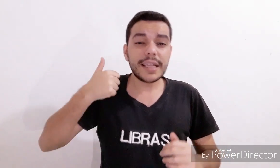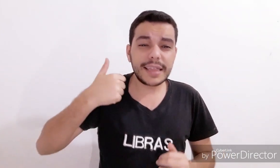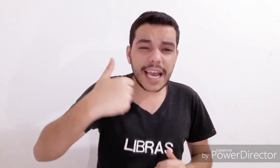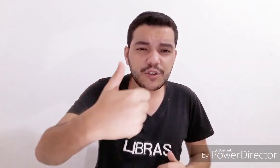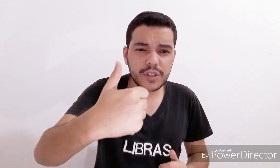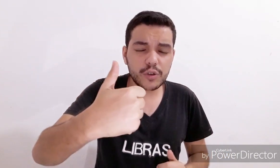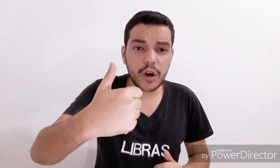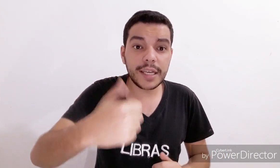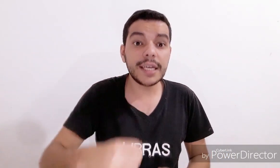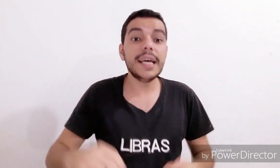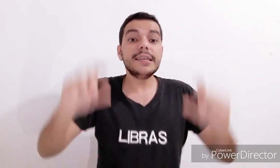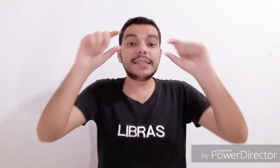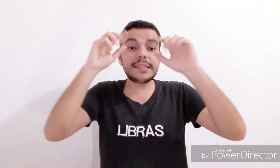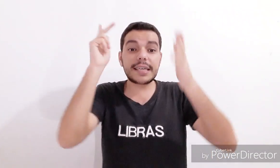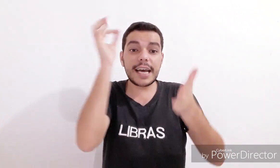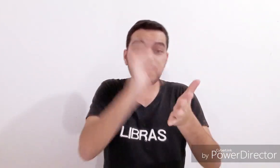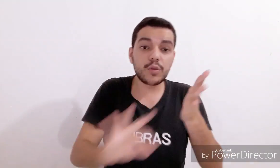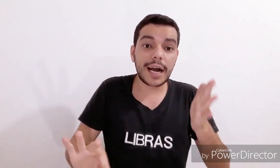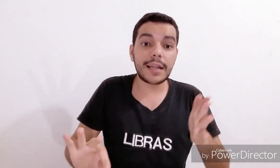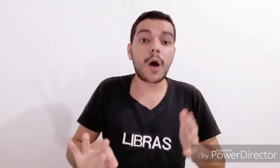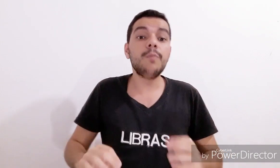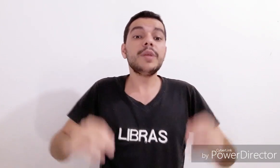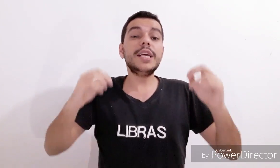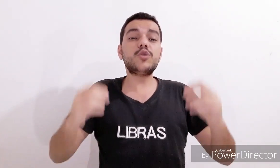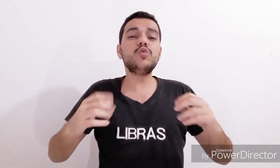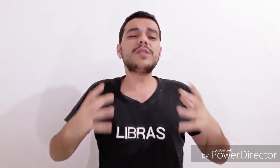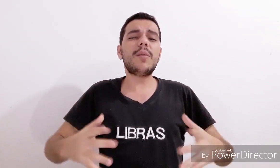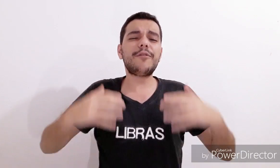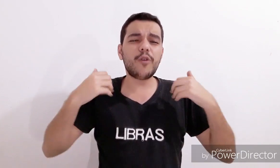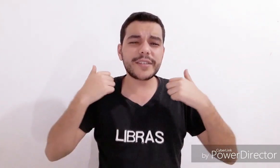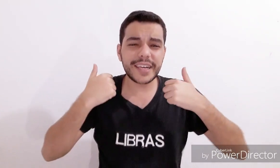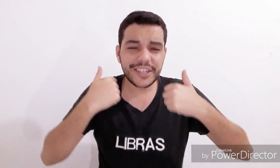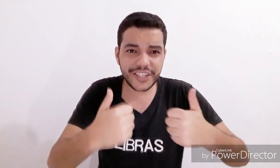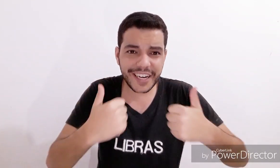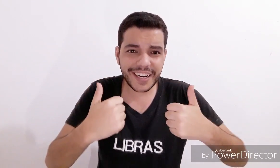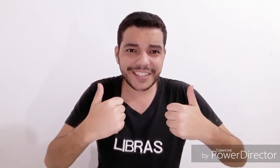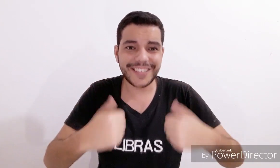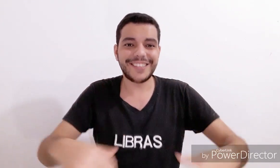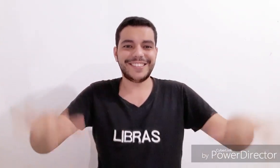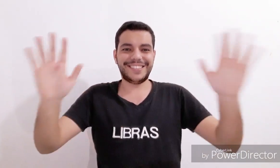deixe o seu joinha, se inscreva no canal, isso nos dá uma força gigante.